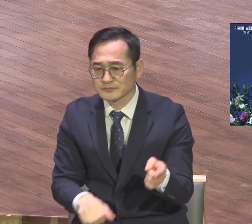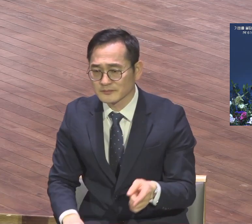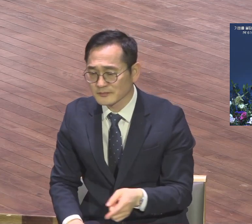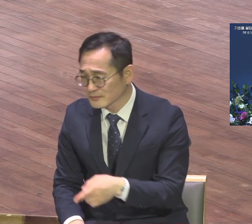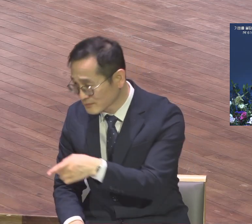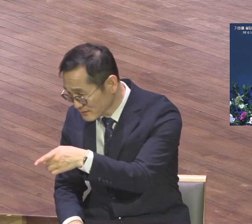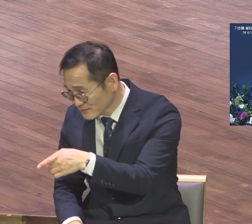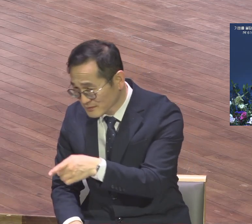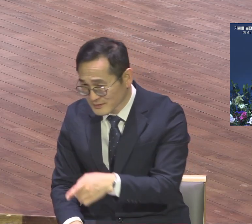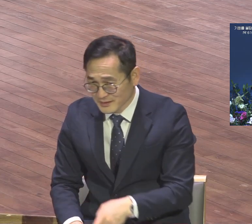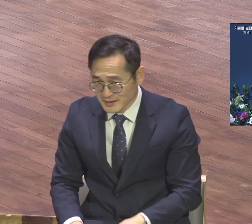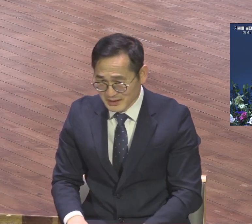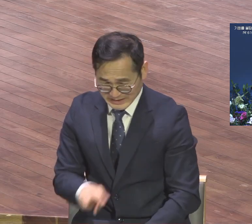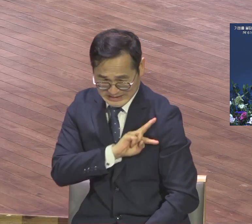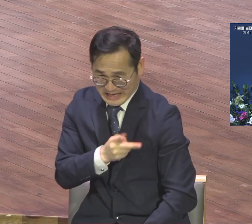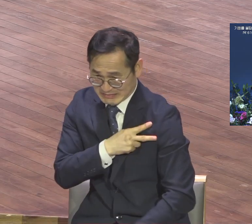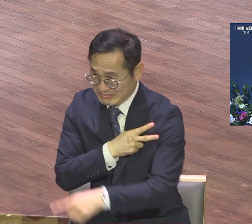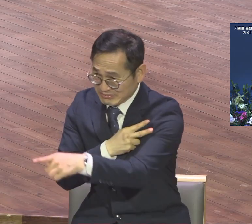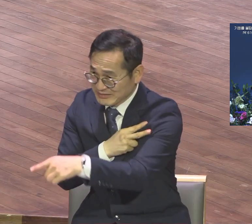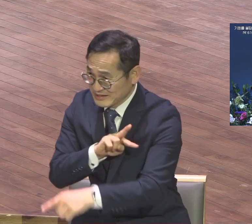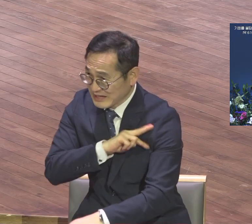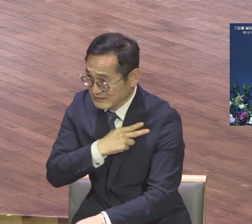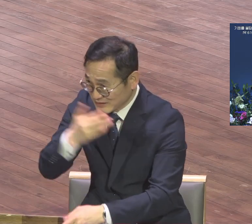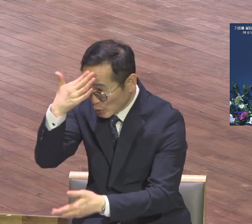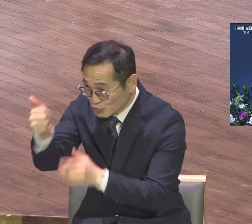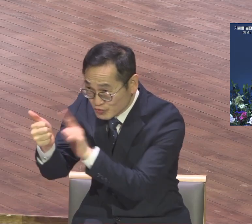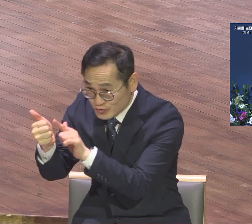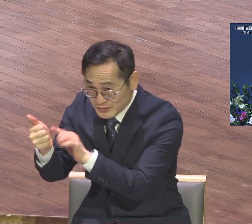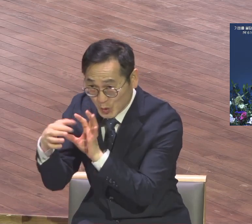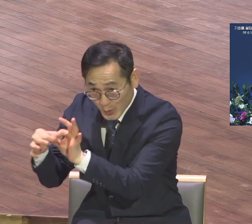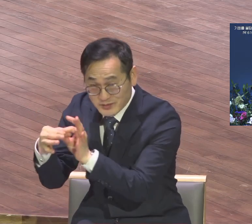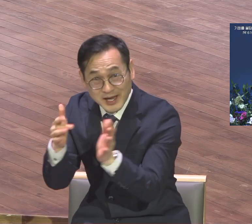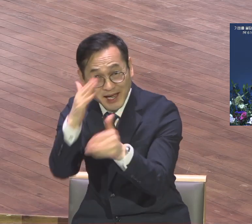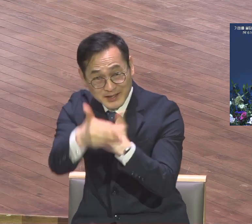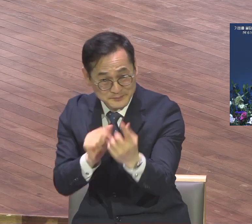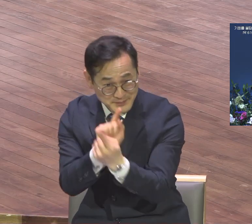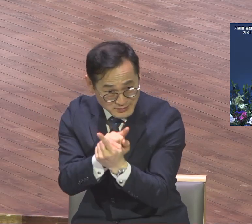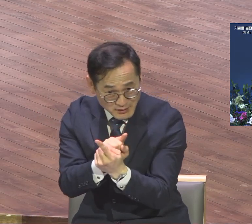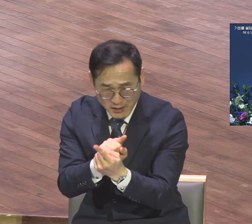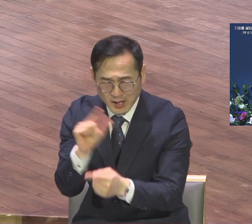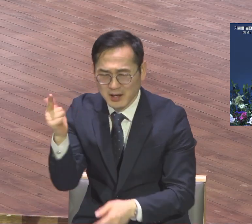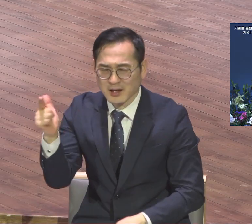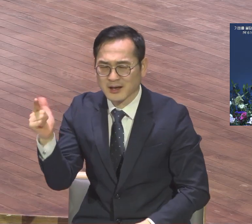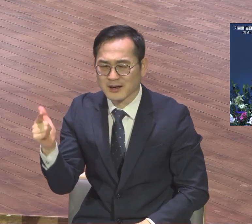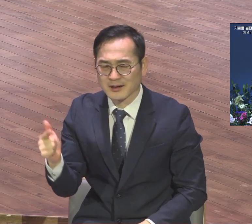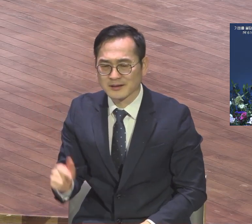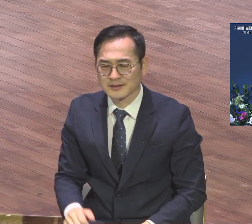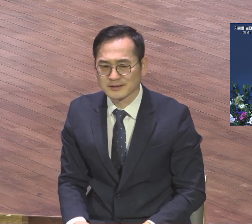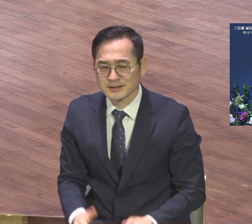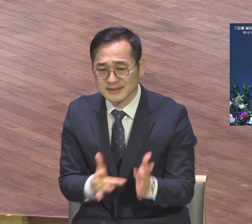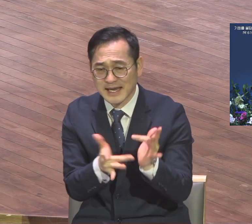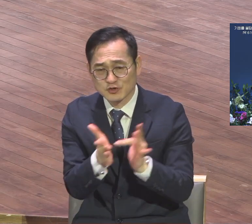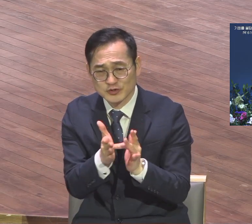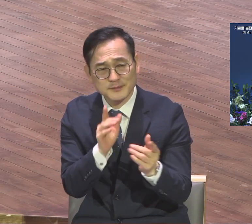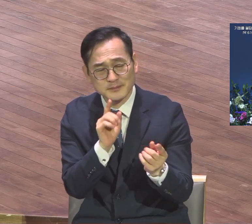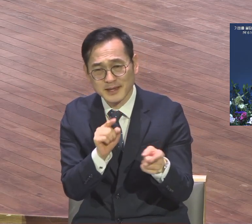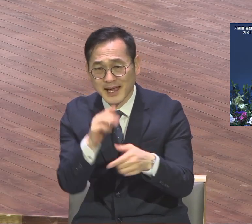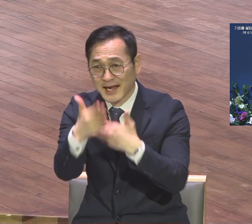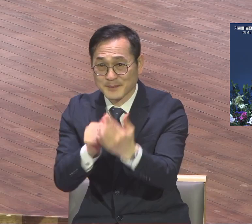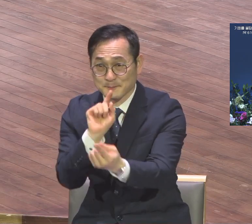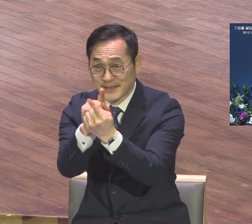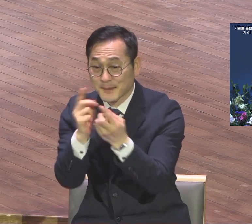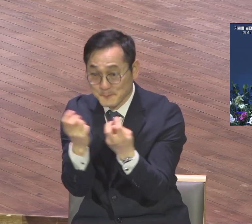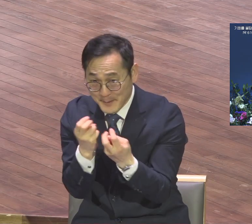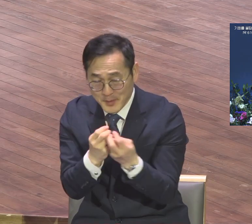이만희도 아니고 안상홍도 아니고 예수님만 하나님 만나는 길, 천국 가는 길 한 길밖에 없는데